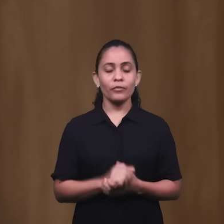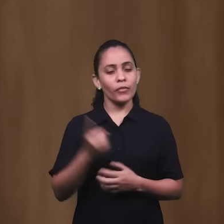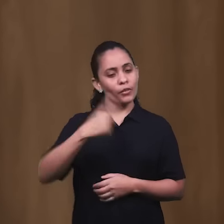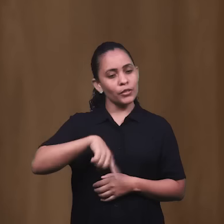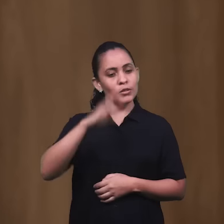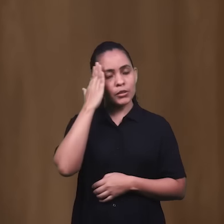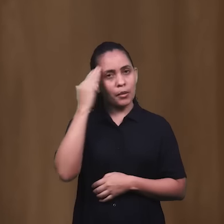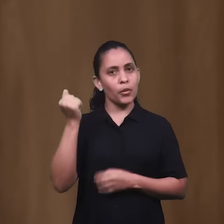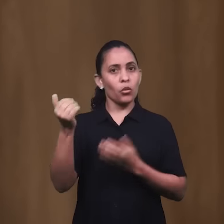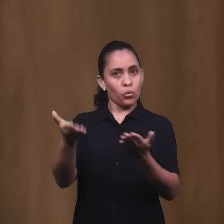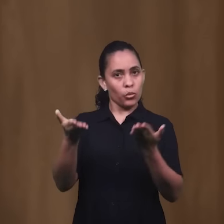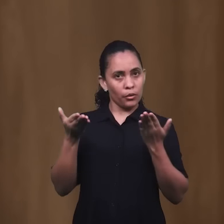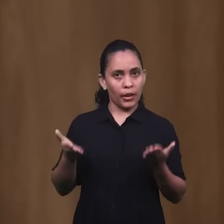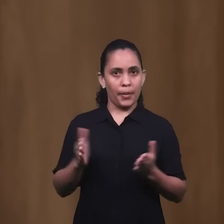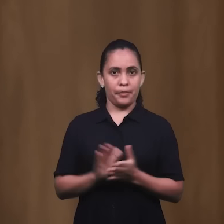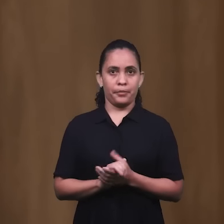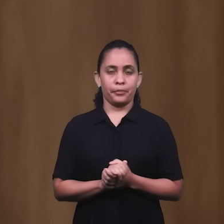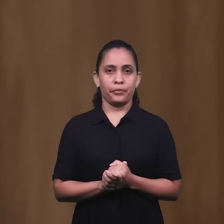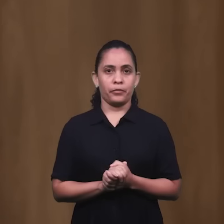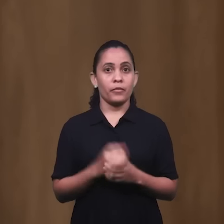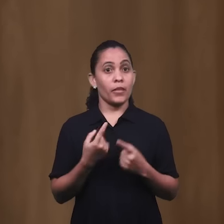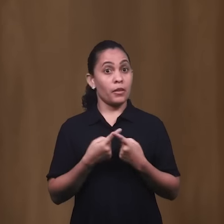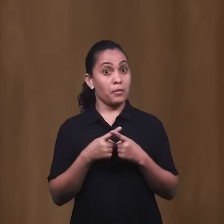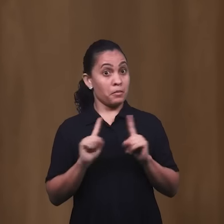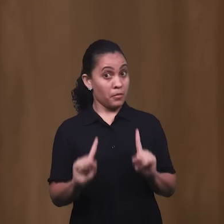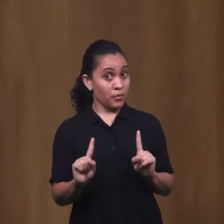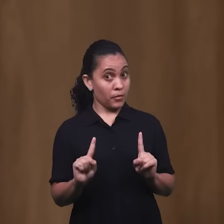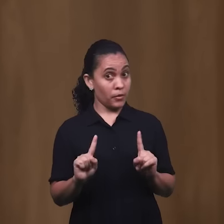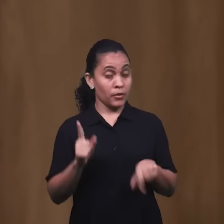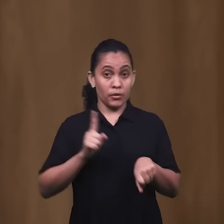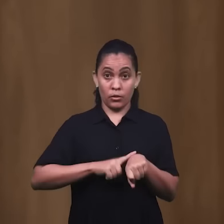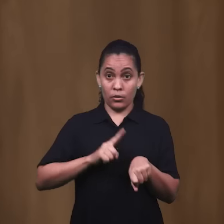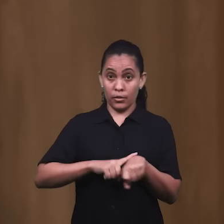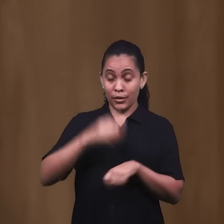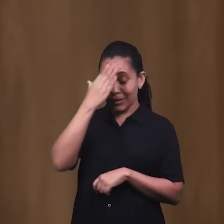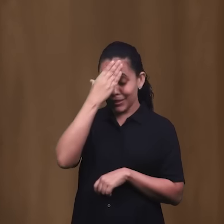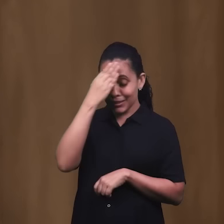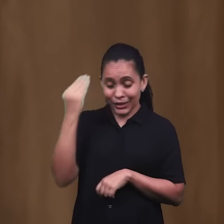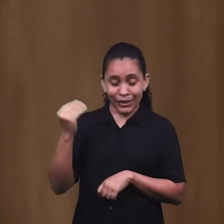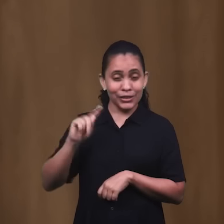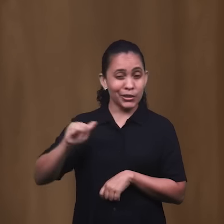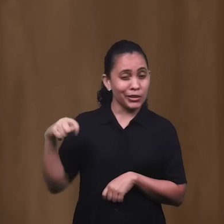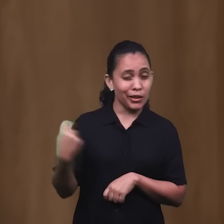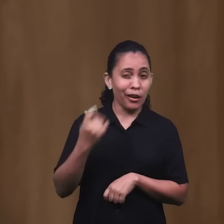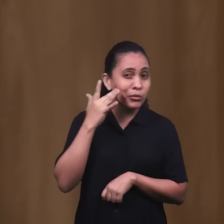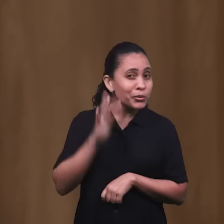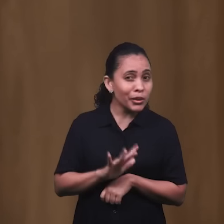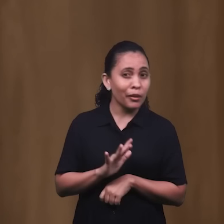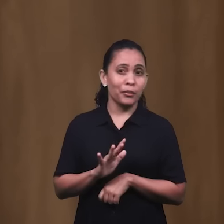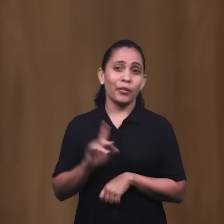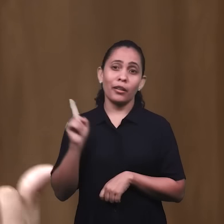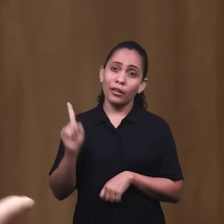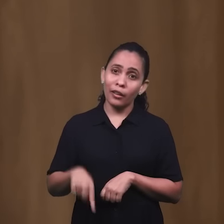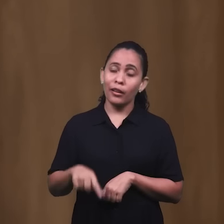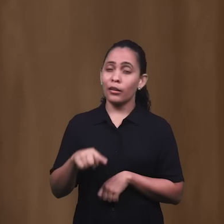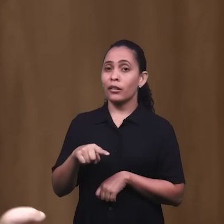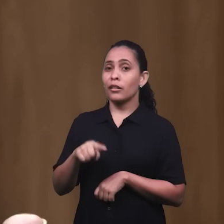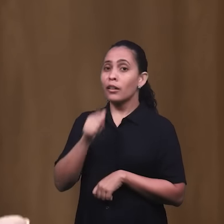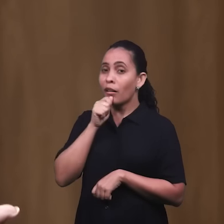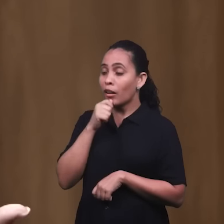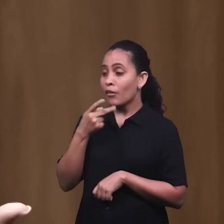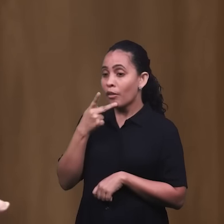vão saber como convidar. Mas a questão, mesmo que na hora esqueçam um sinal ou não saibam um sinal, é isso que o Alan